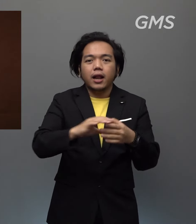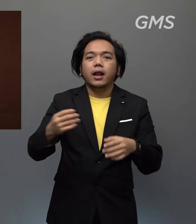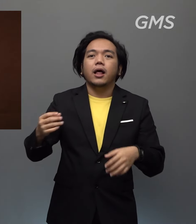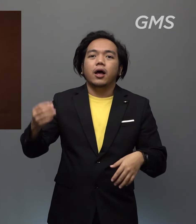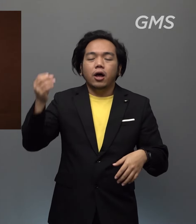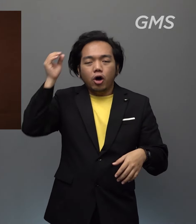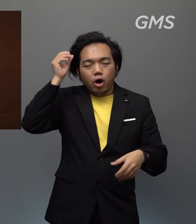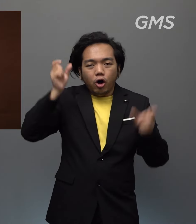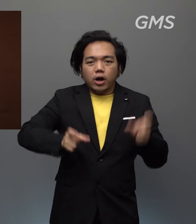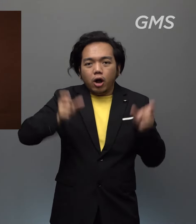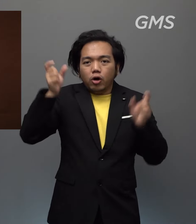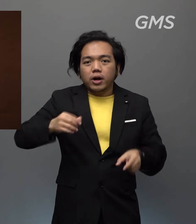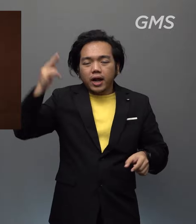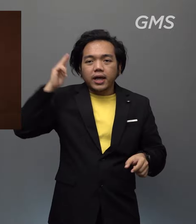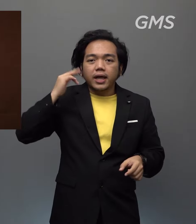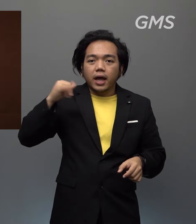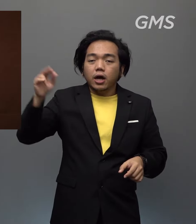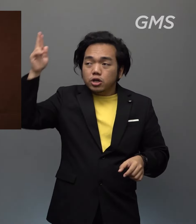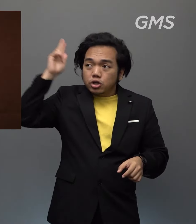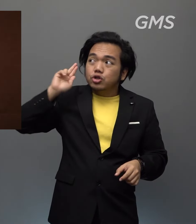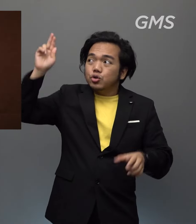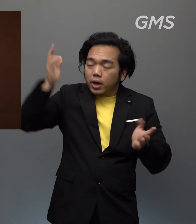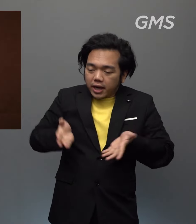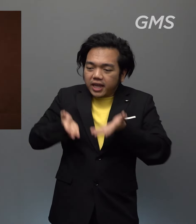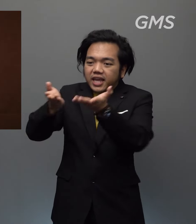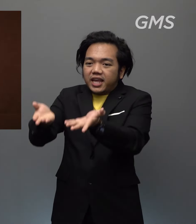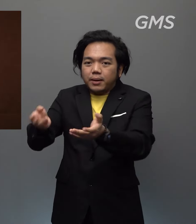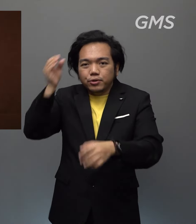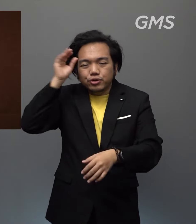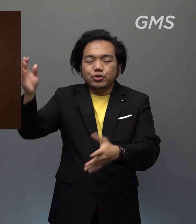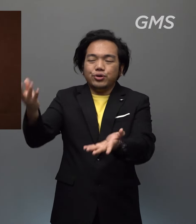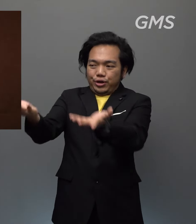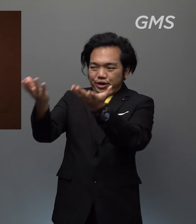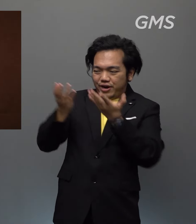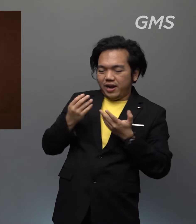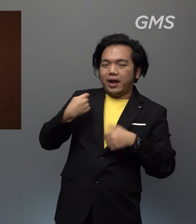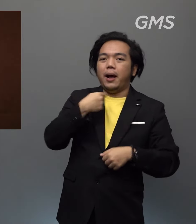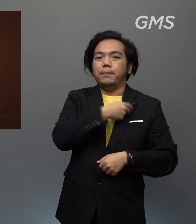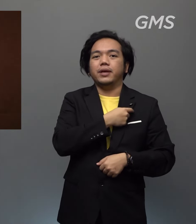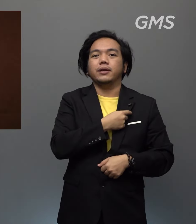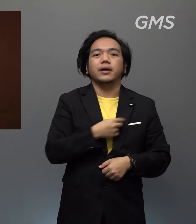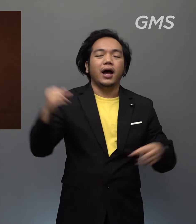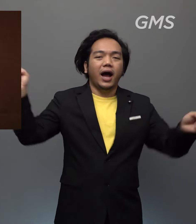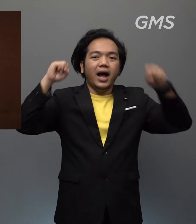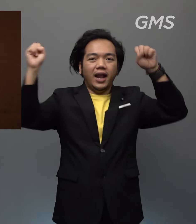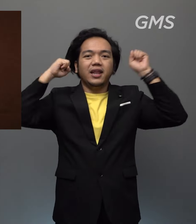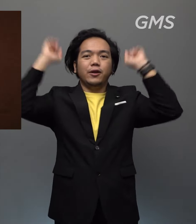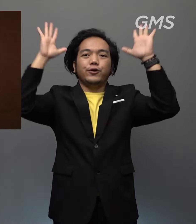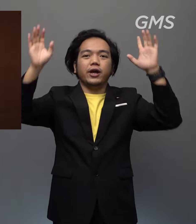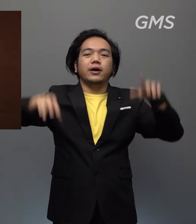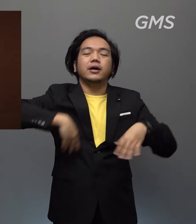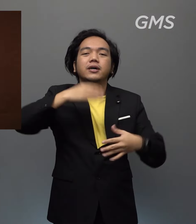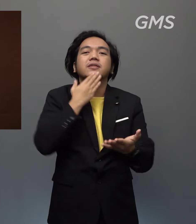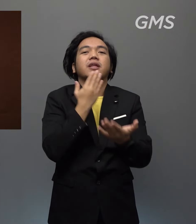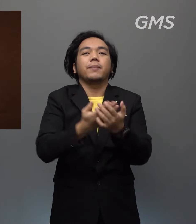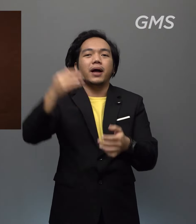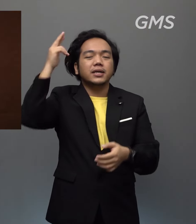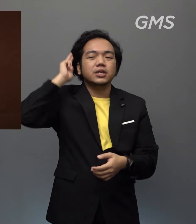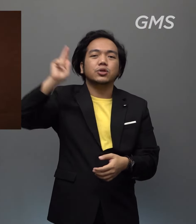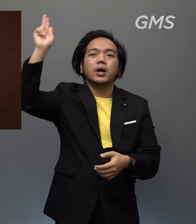meraih kemenangan yang Tuhan sudah sediakan. Haleluya. Terima kasih ya Tuhan. Terima kasih